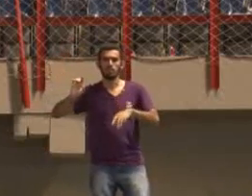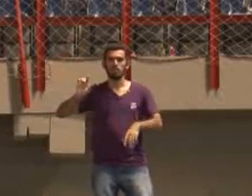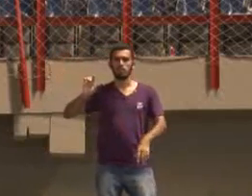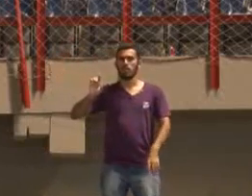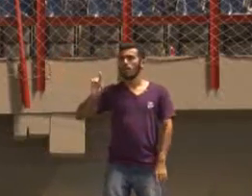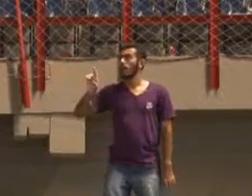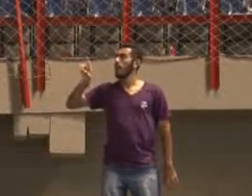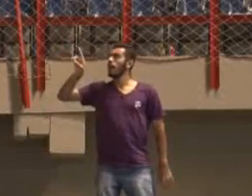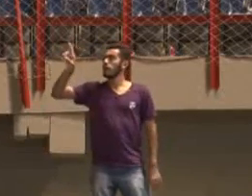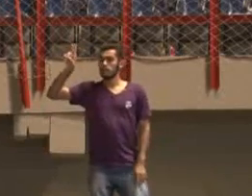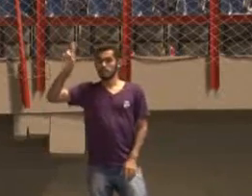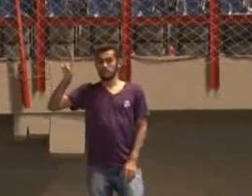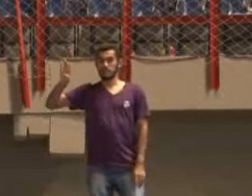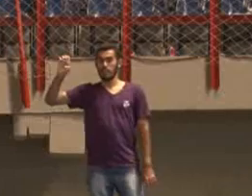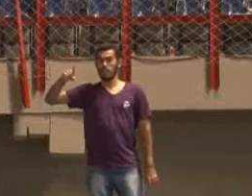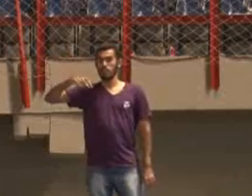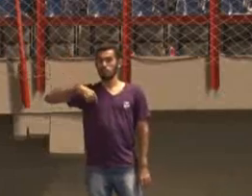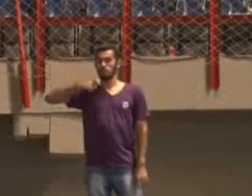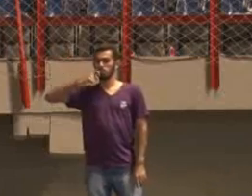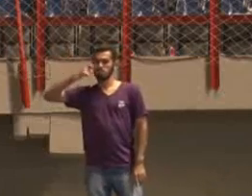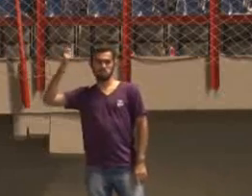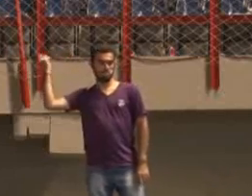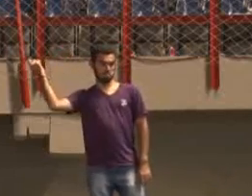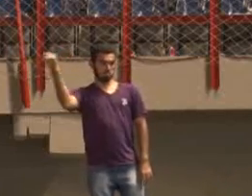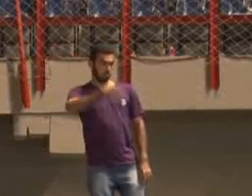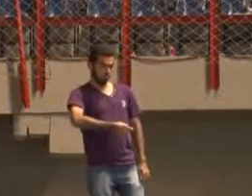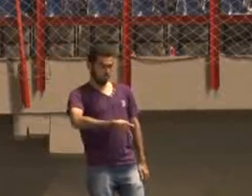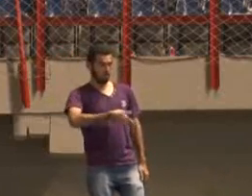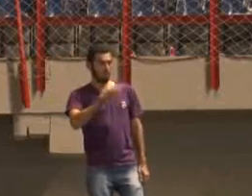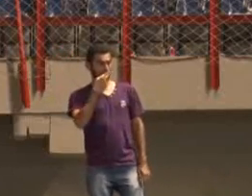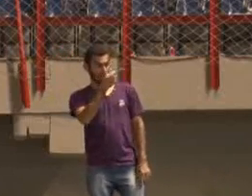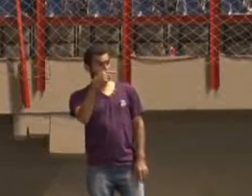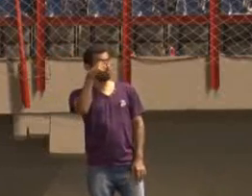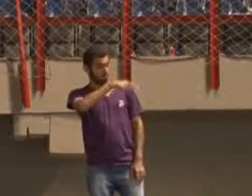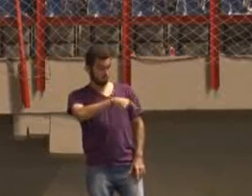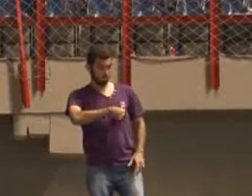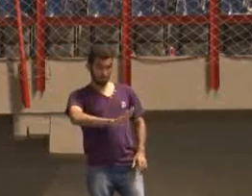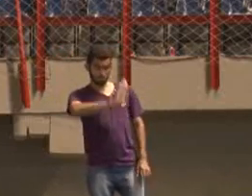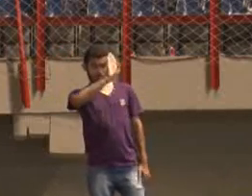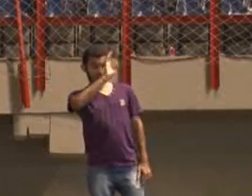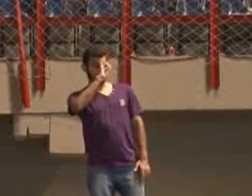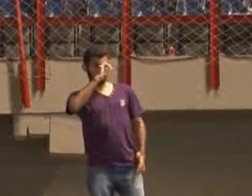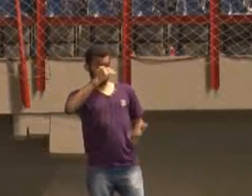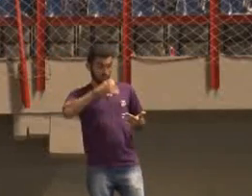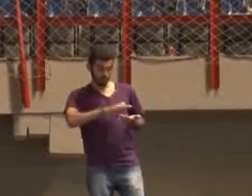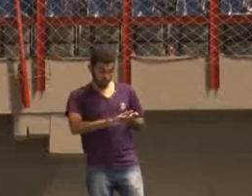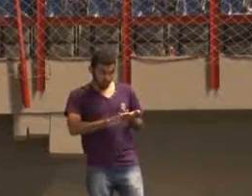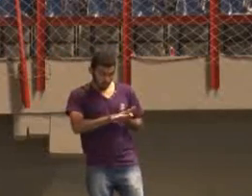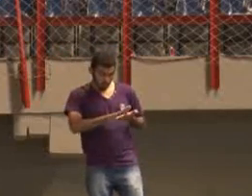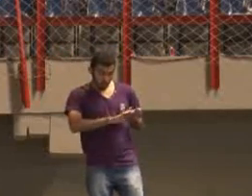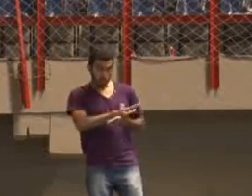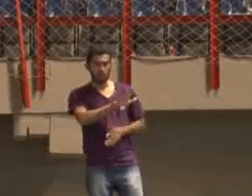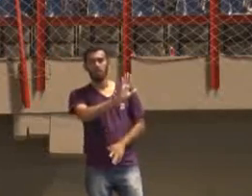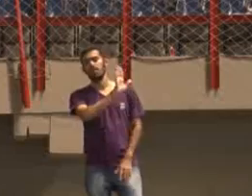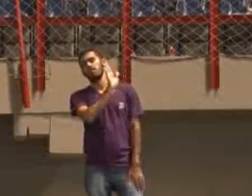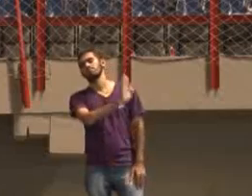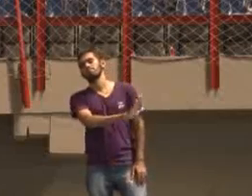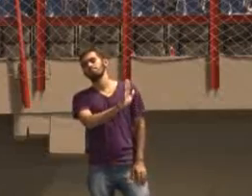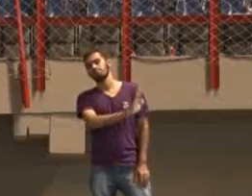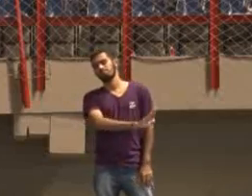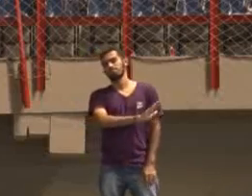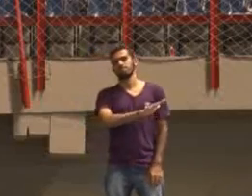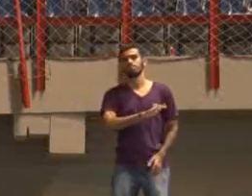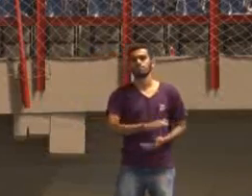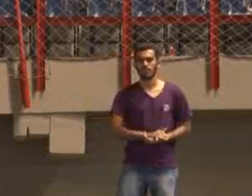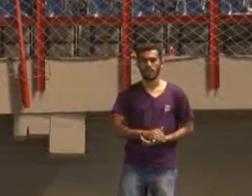rei Minos. Aí você vai descumprir a promessa que fez para mim? Está lascado. A esposa do rei